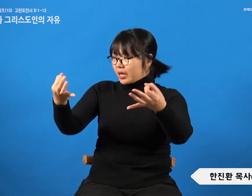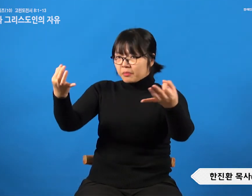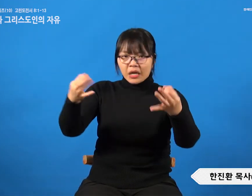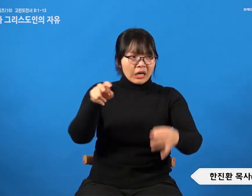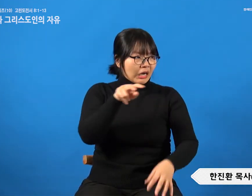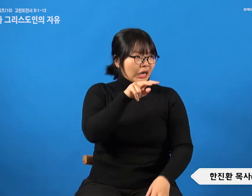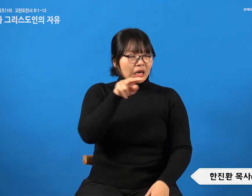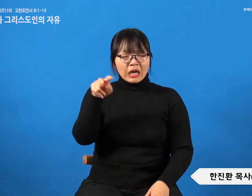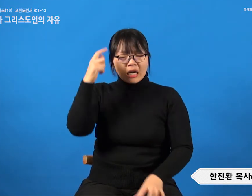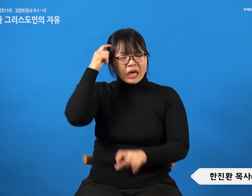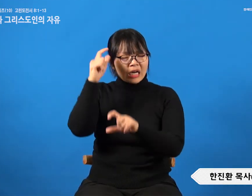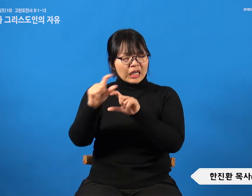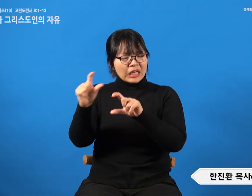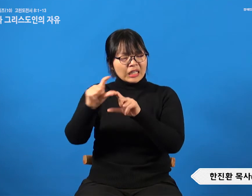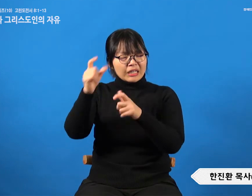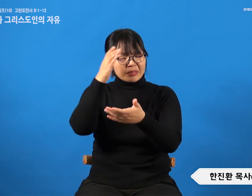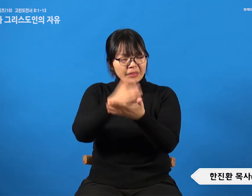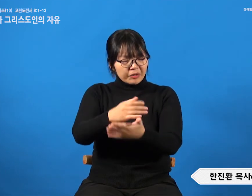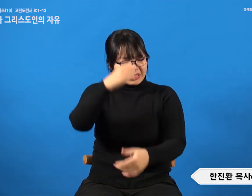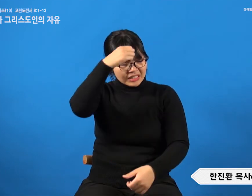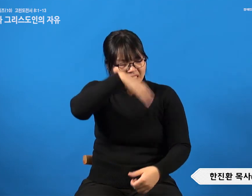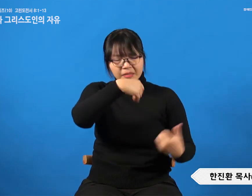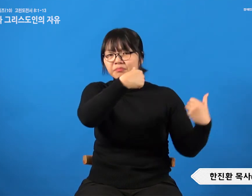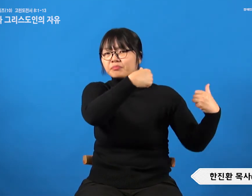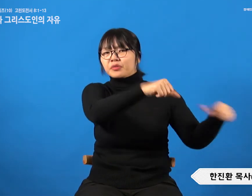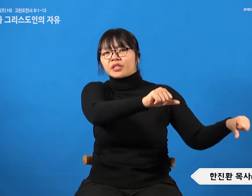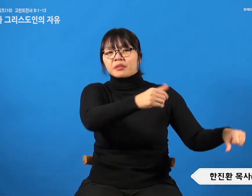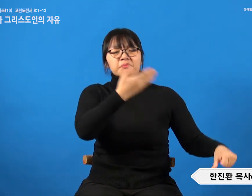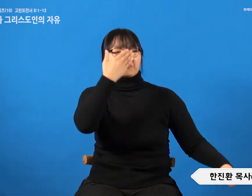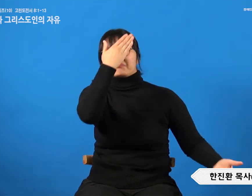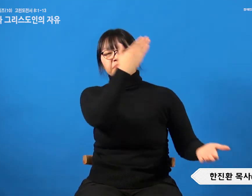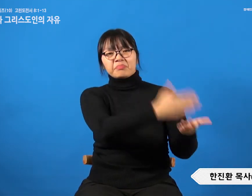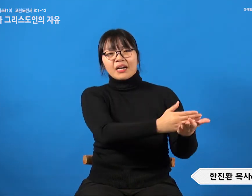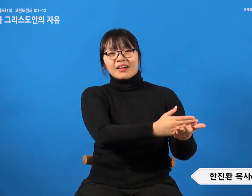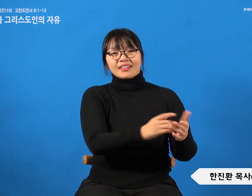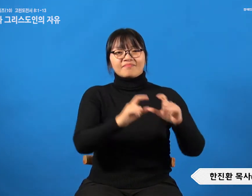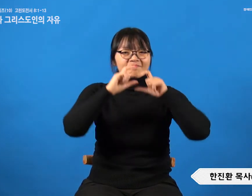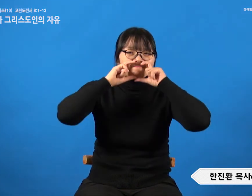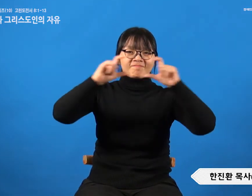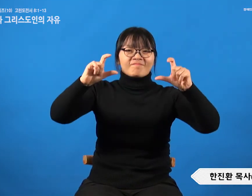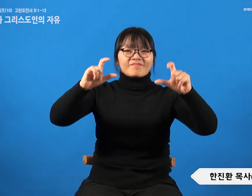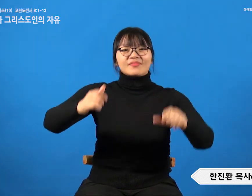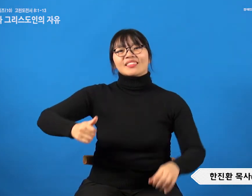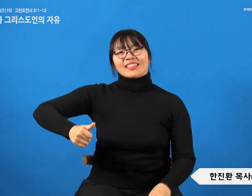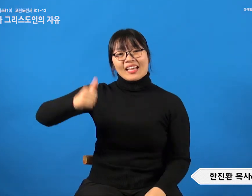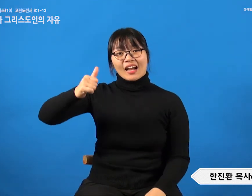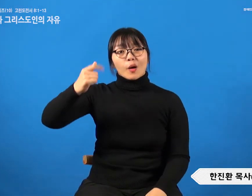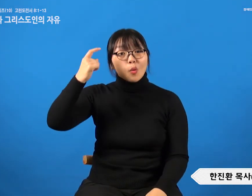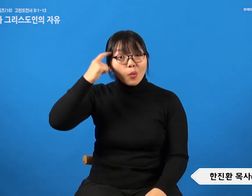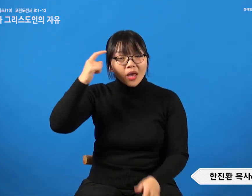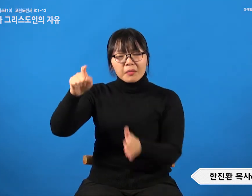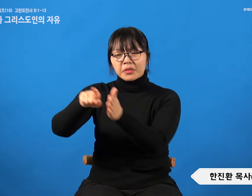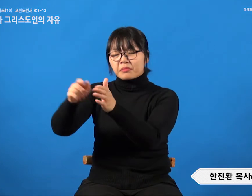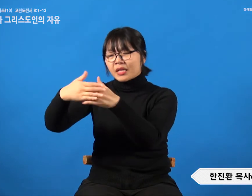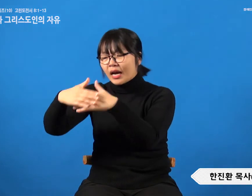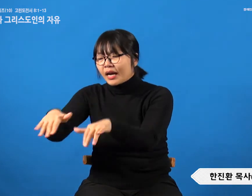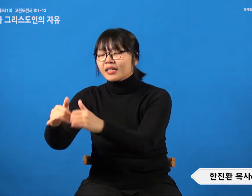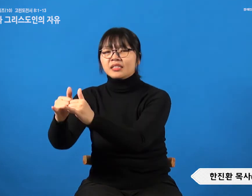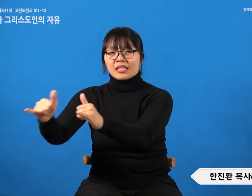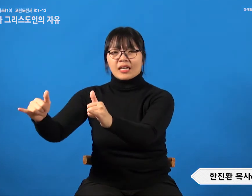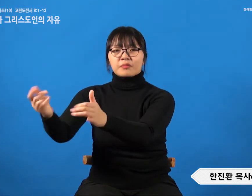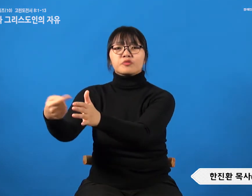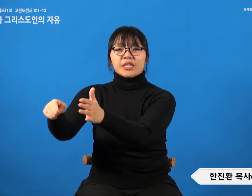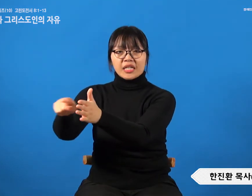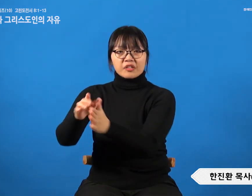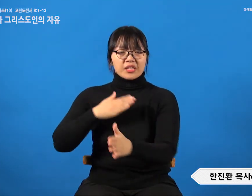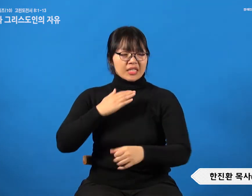살피지도 않고 아예 처음부터 입에 안 되겠다, 그렇게 선언해버리는 것이 좋습니다. 약한 형제를 위해서 내 자유를